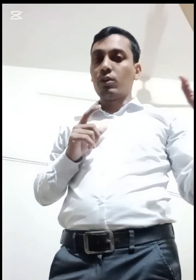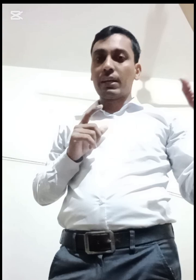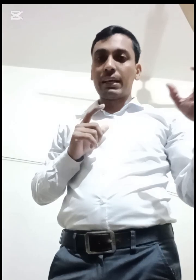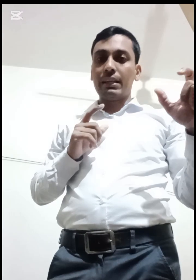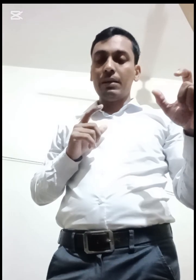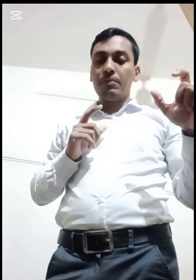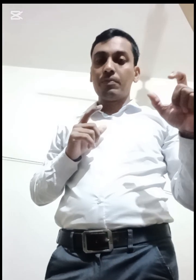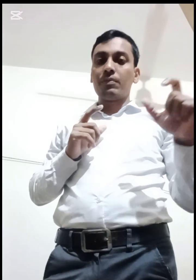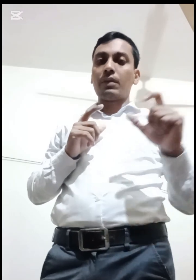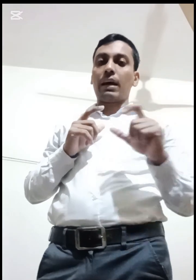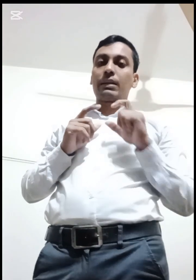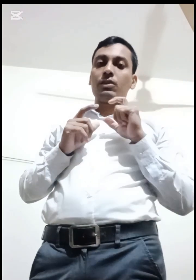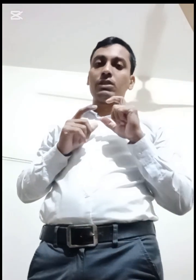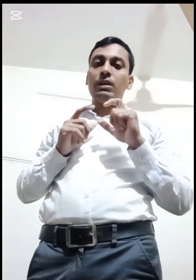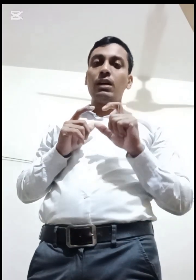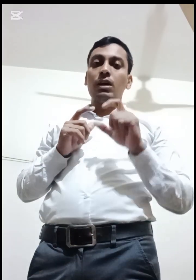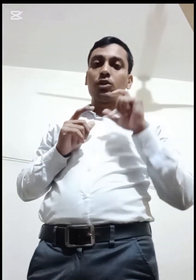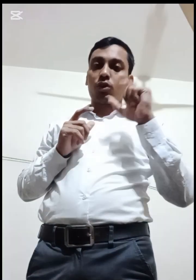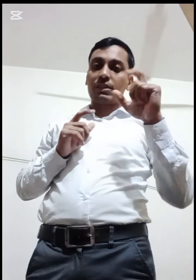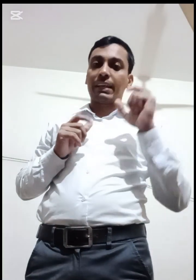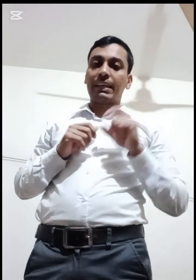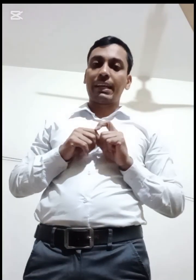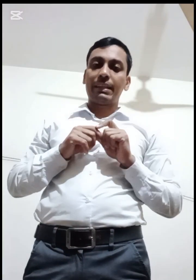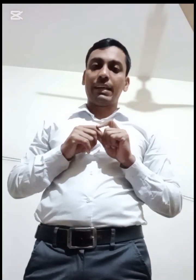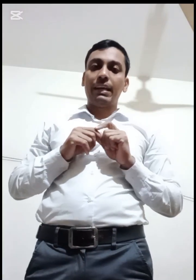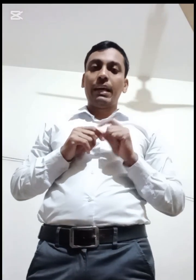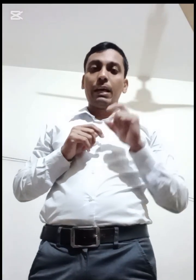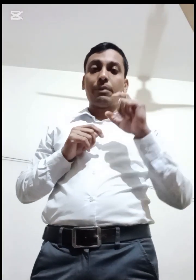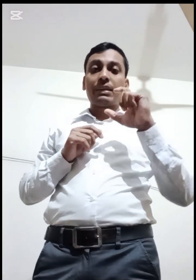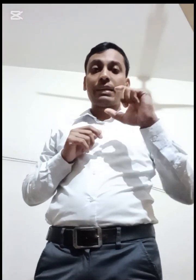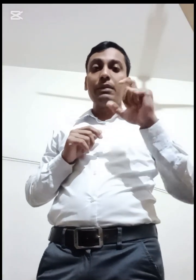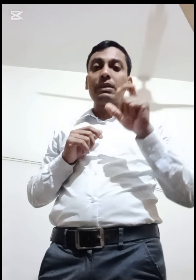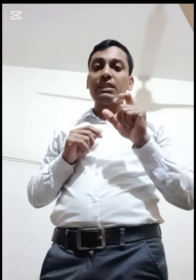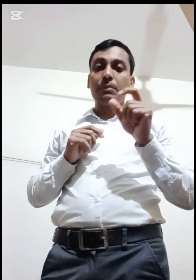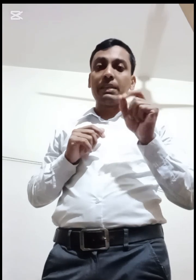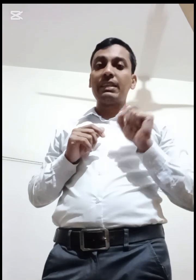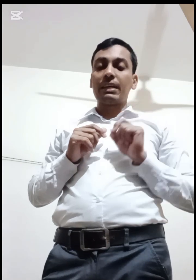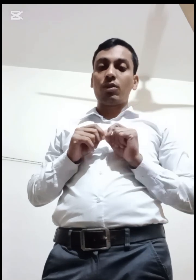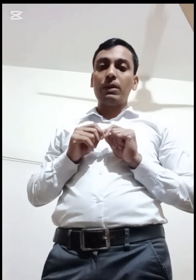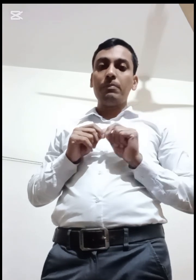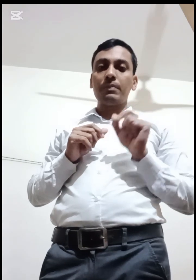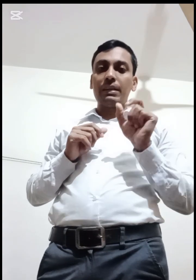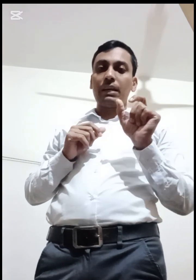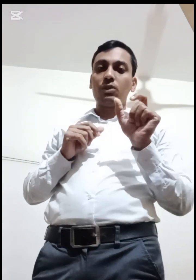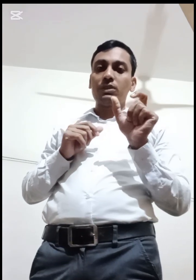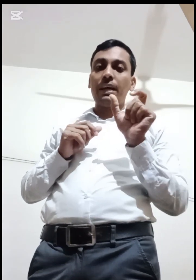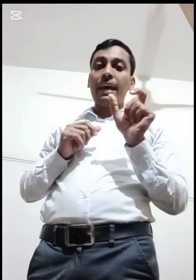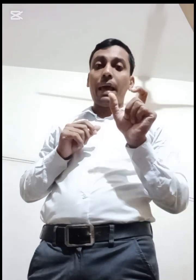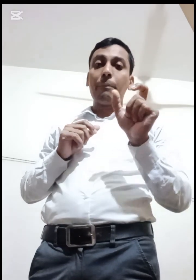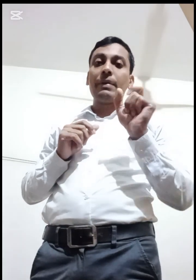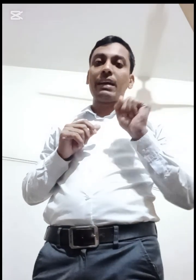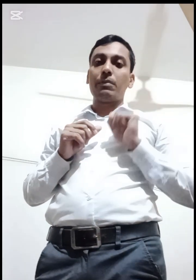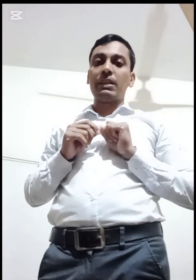ওভারলোডের ক্ষেত্রে, আর একটা হচ্ছে শর্ট সার্কিটের ক্ষেত্রে। এবং কি কিসের ভিত্তিতে করে? এটা হচ্ছে অ্যাম্পিয়ারের